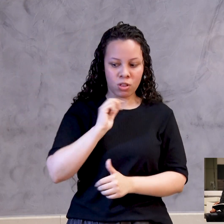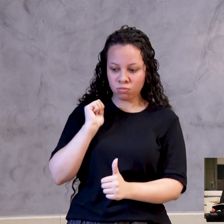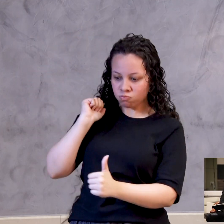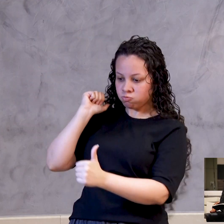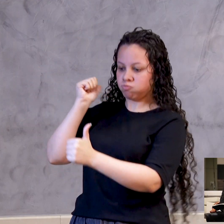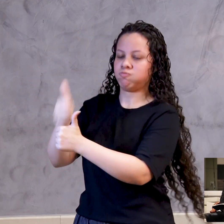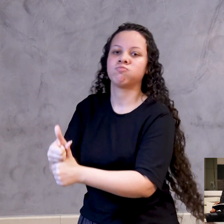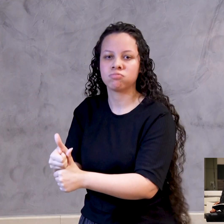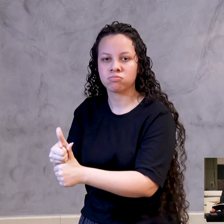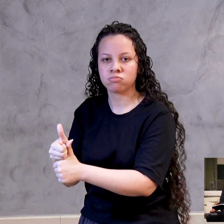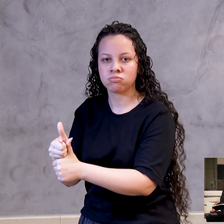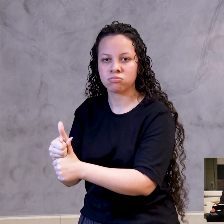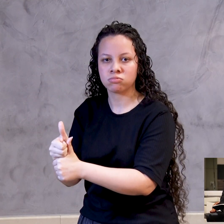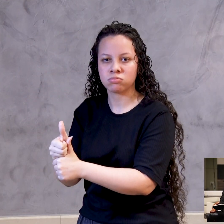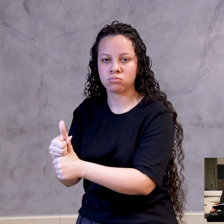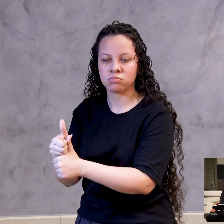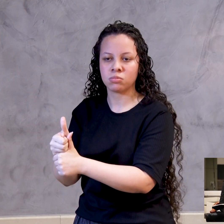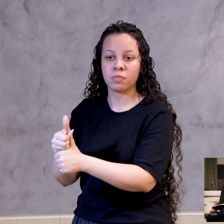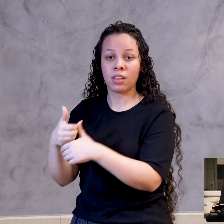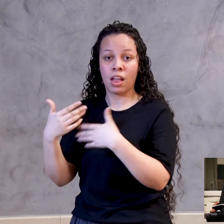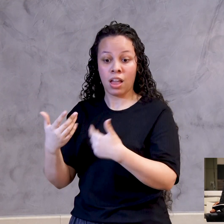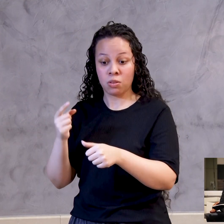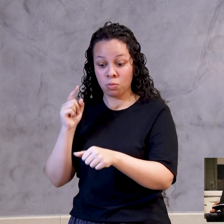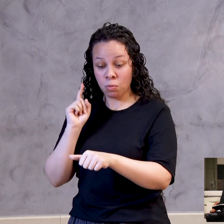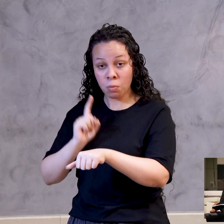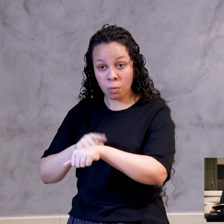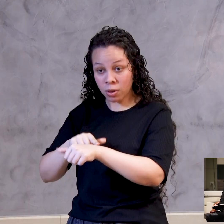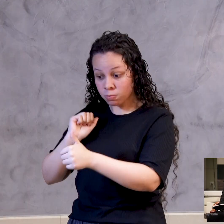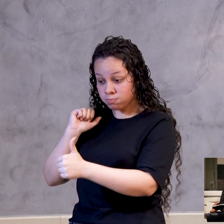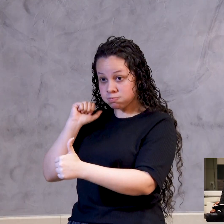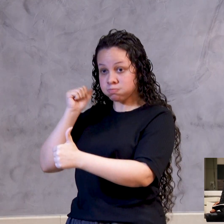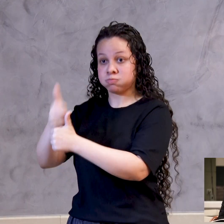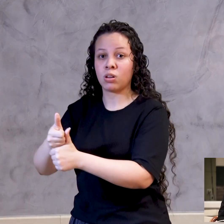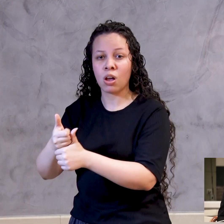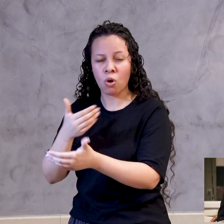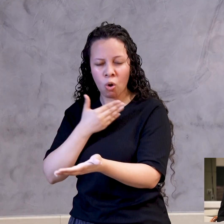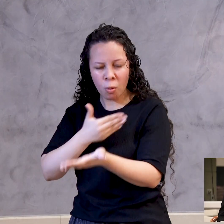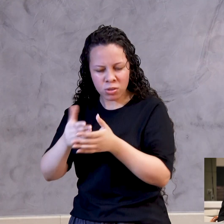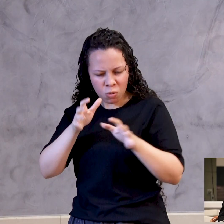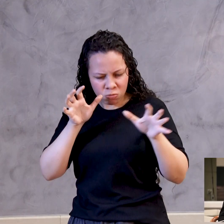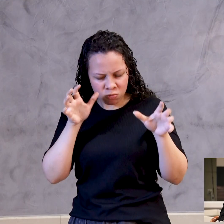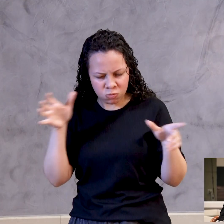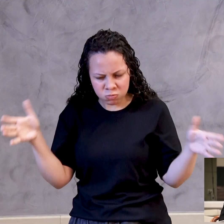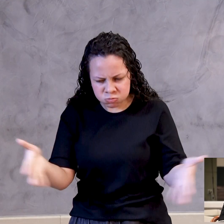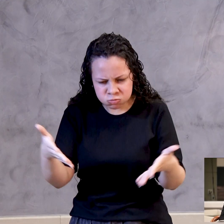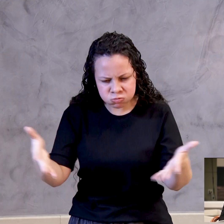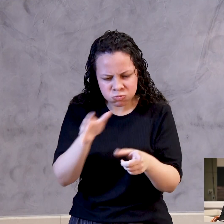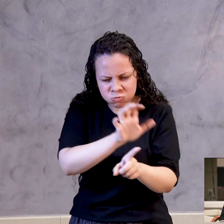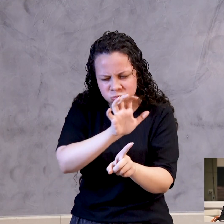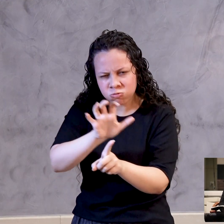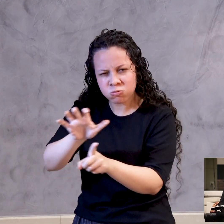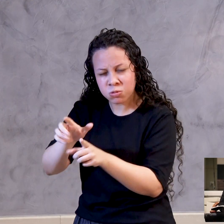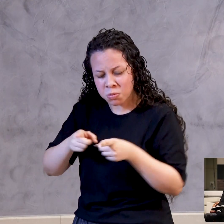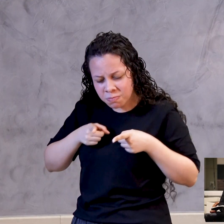era rei, e quando assumiram, devastaram com tudo, criaram guerras que não